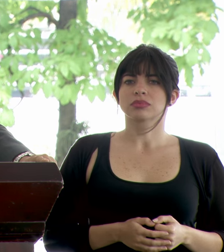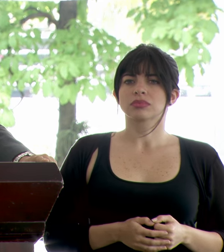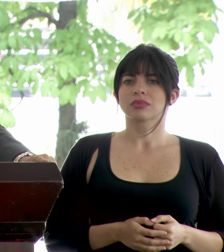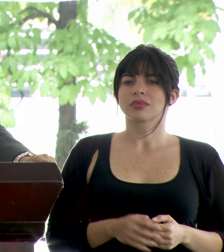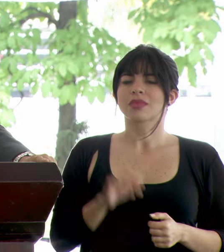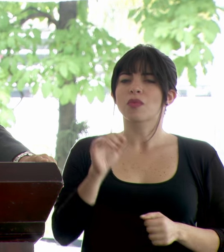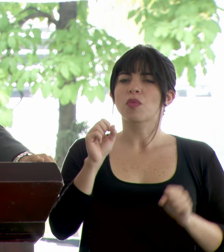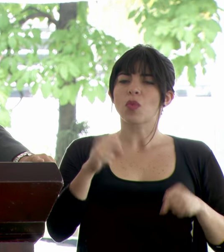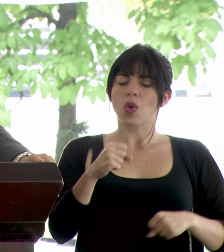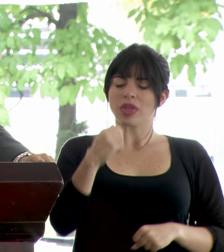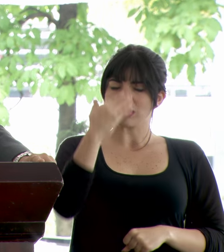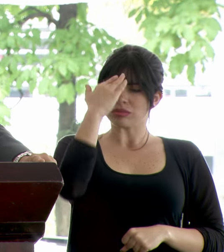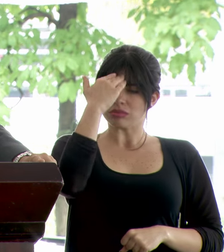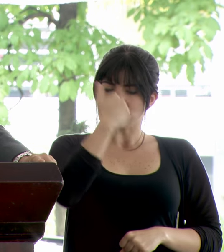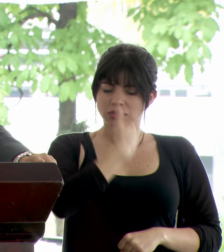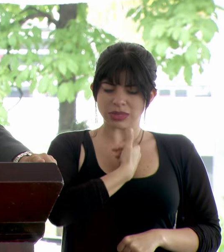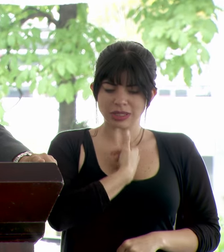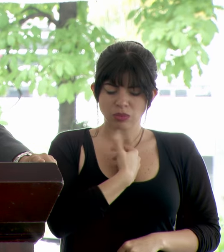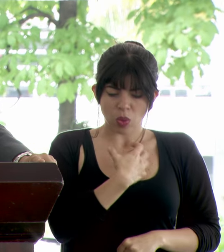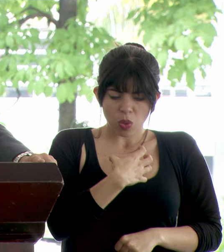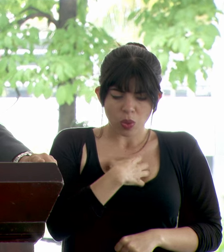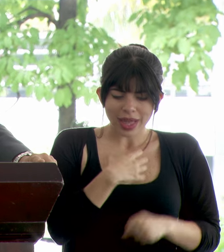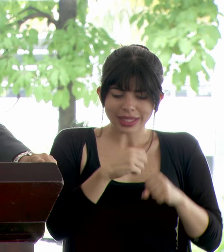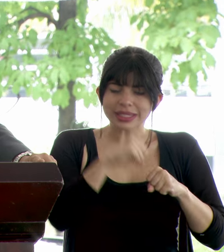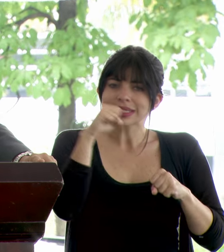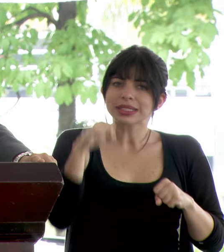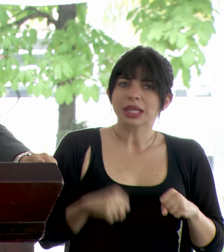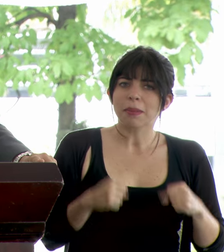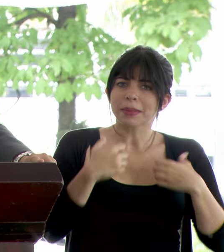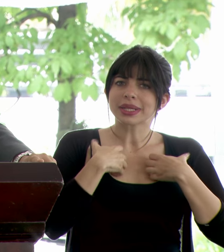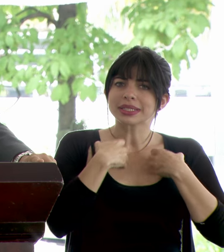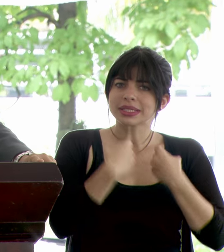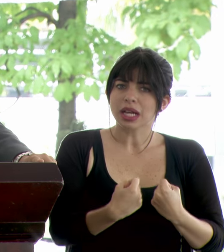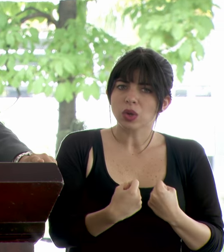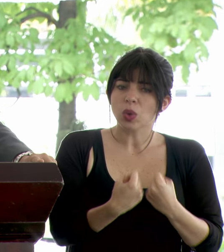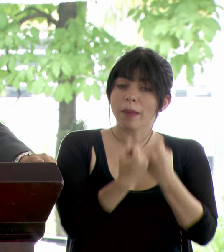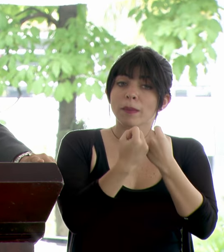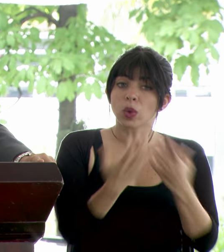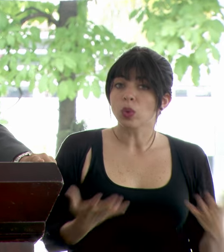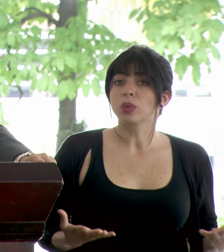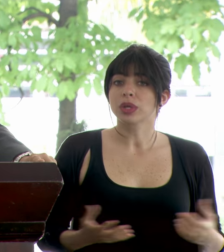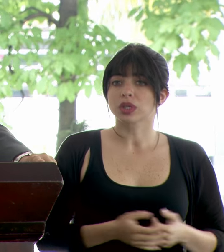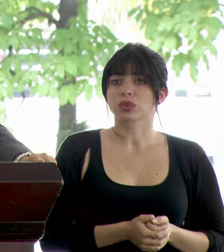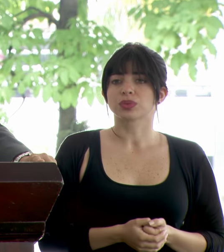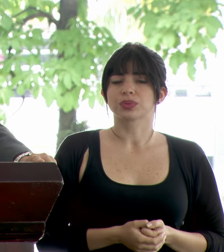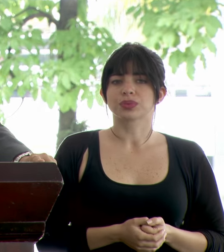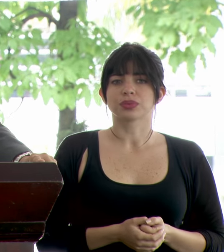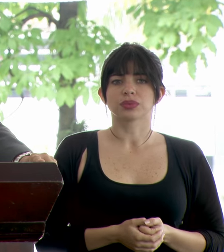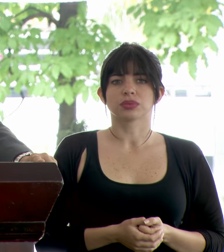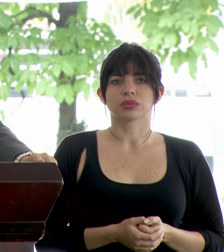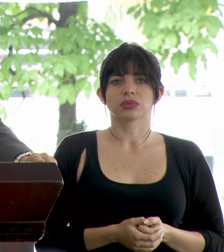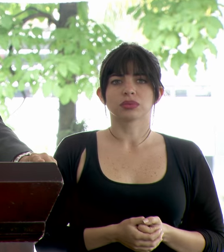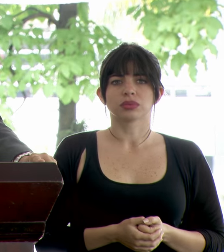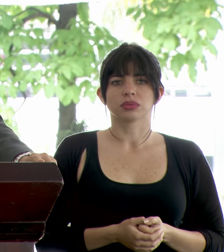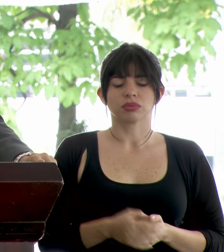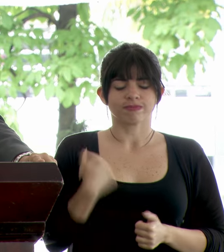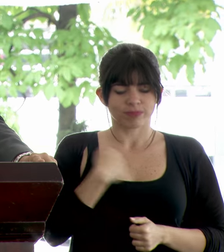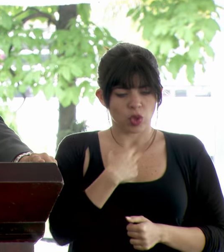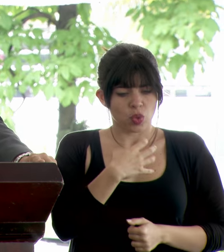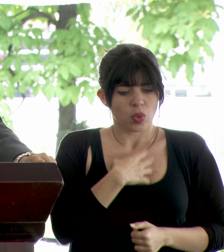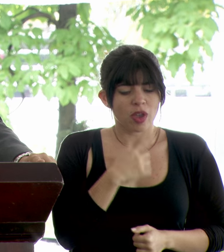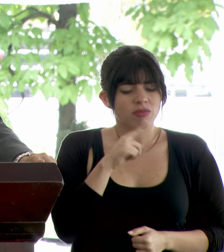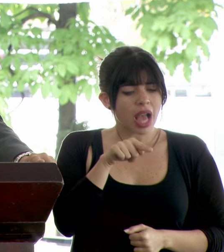Es el sabernos dueños de un sistema de salud público en donde